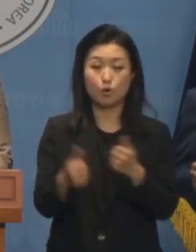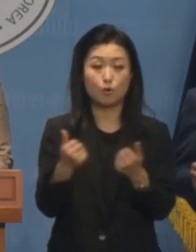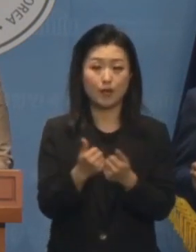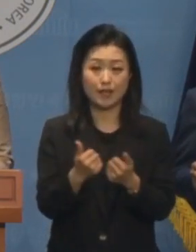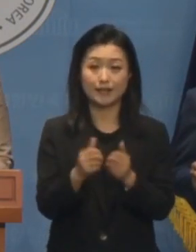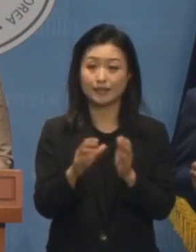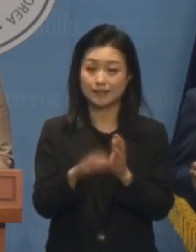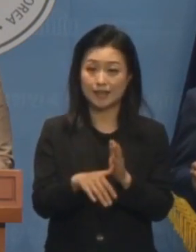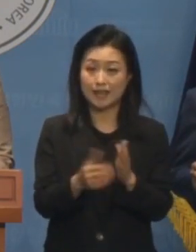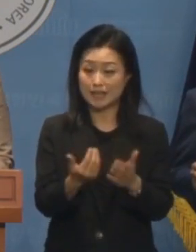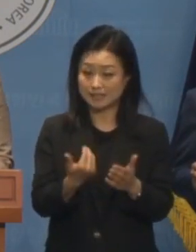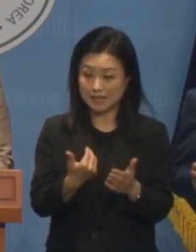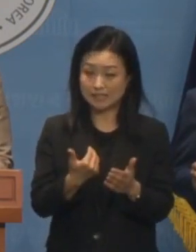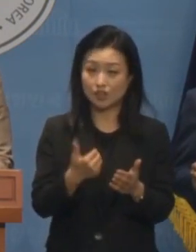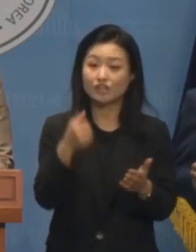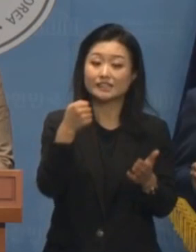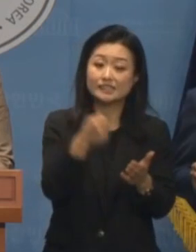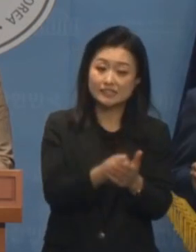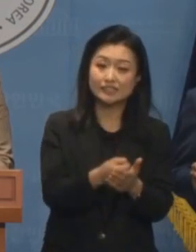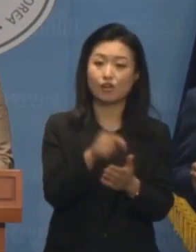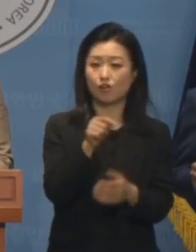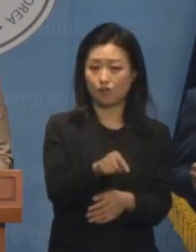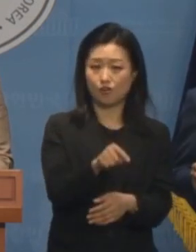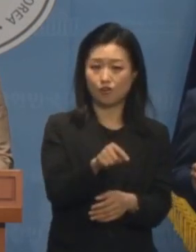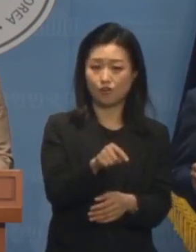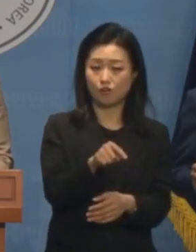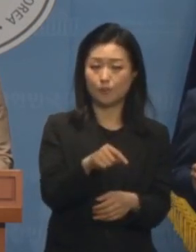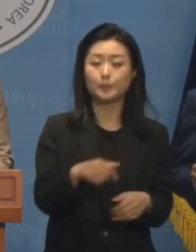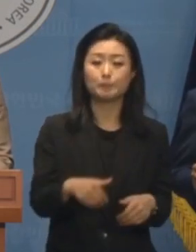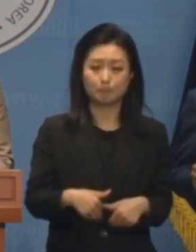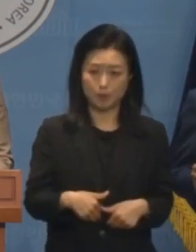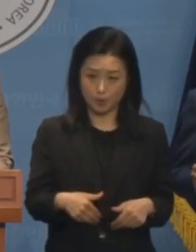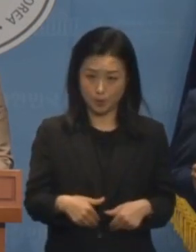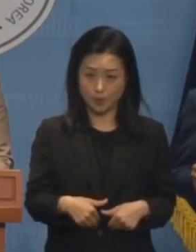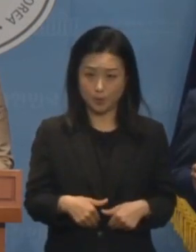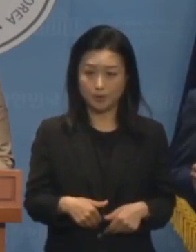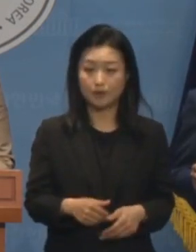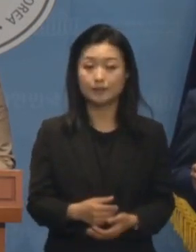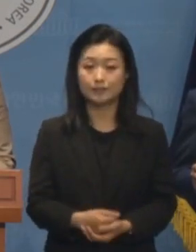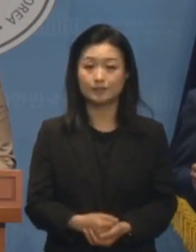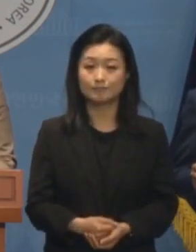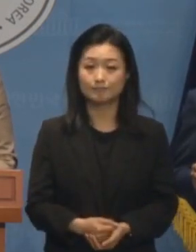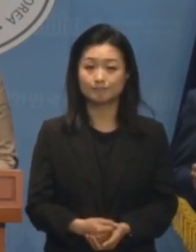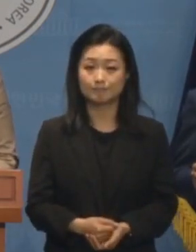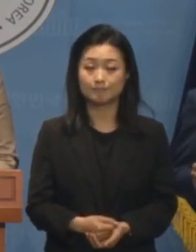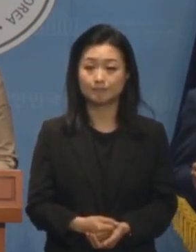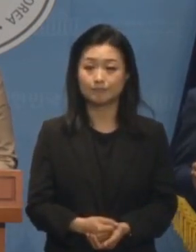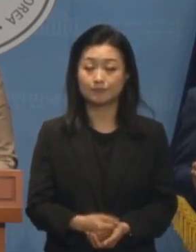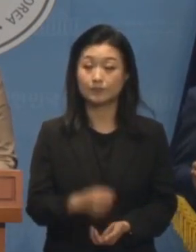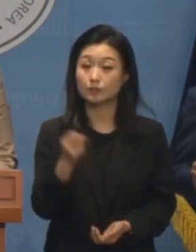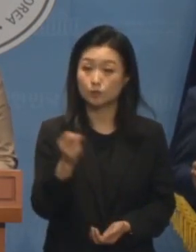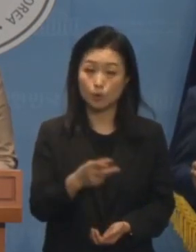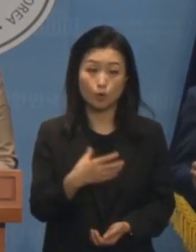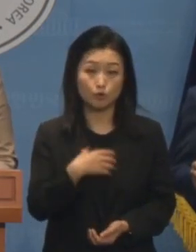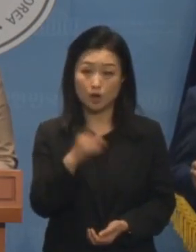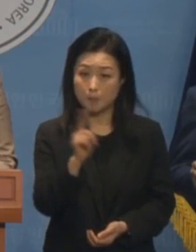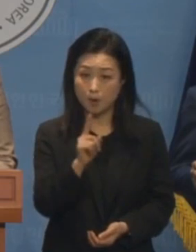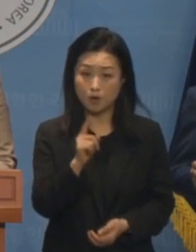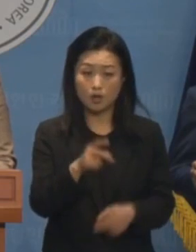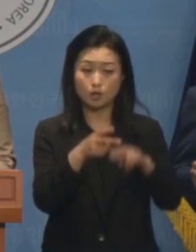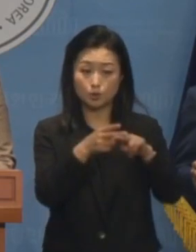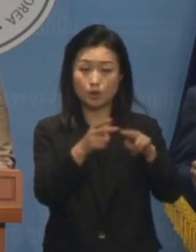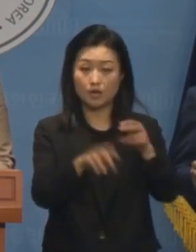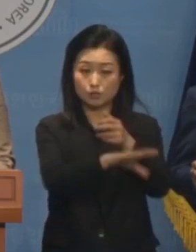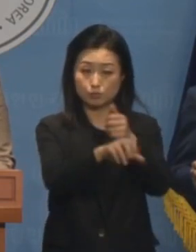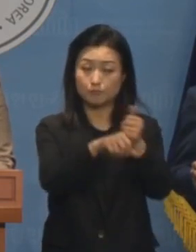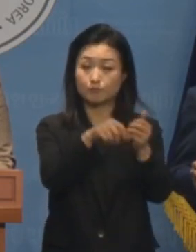때는 사전 지정제가 반드시 포함되도록 그렇게 입법 논의를 해 나가도록 하겠습니다. 더욱더 우려되는 것들은 이 독과점